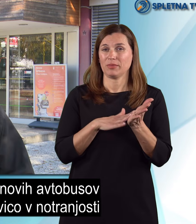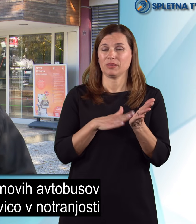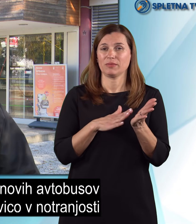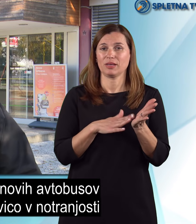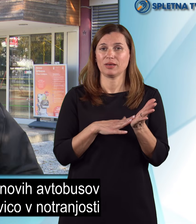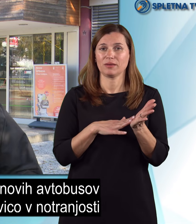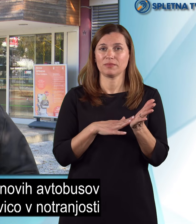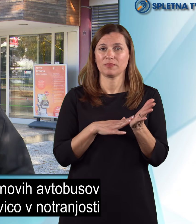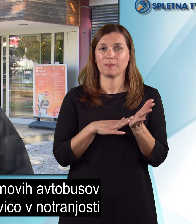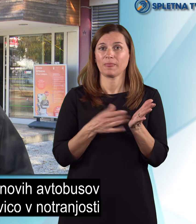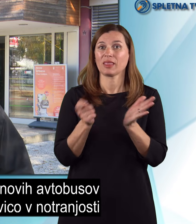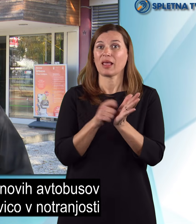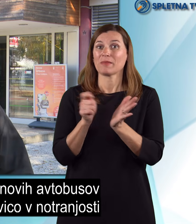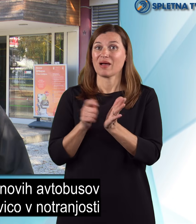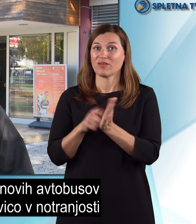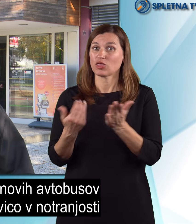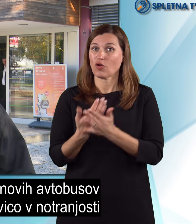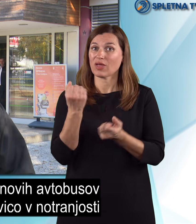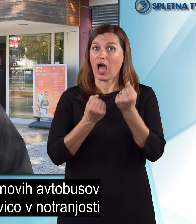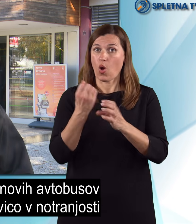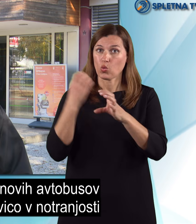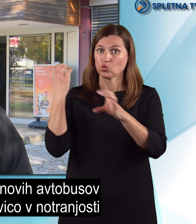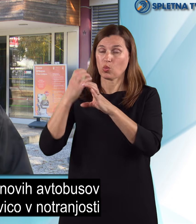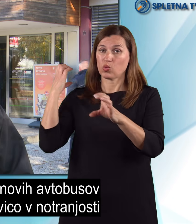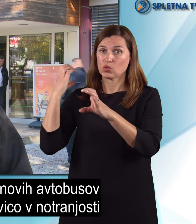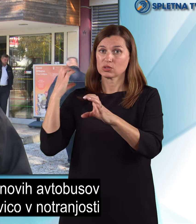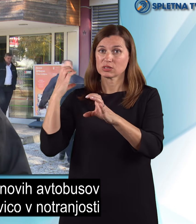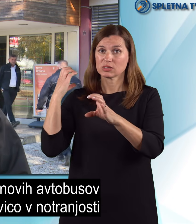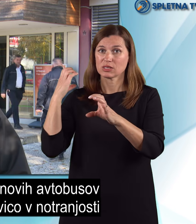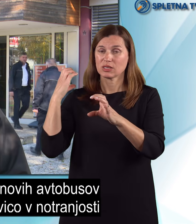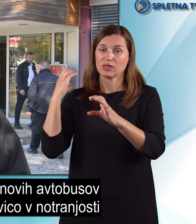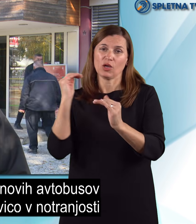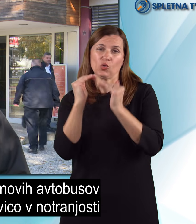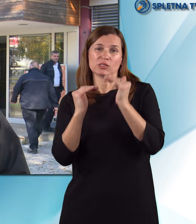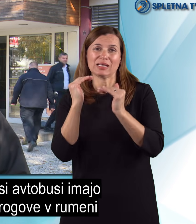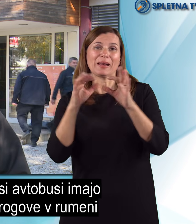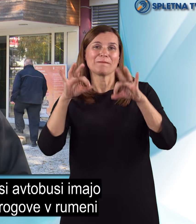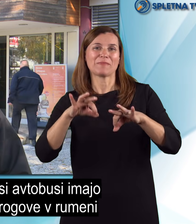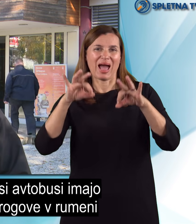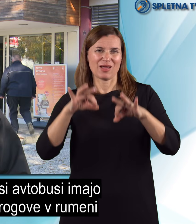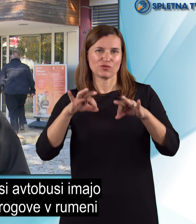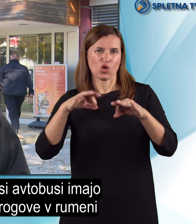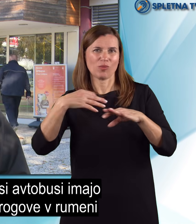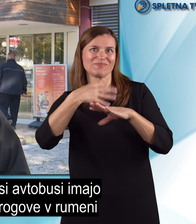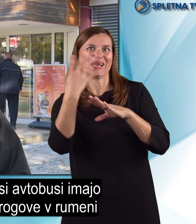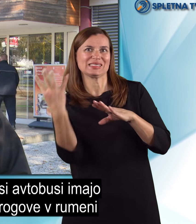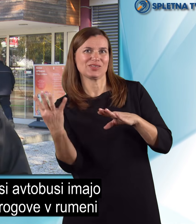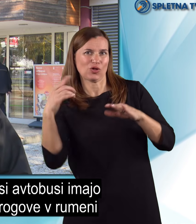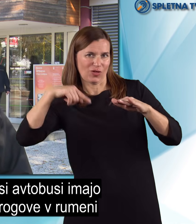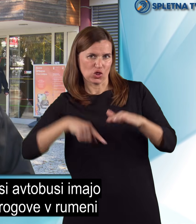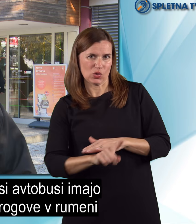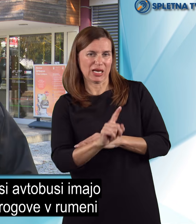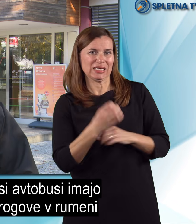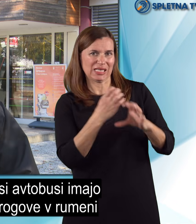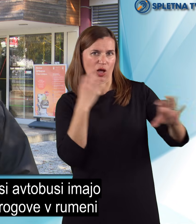z nabavami novih avtobusov uskladili barvno lestvico v notranjosti avtobusa, se pravi vsi avtobusi imajo